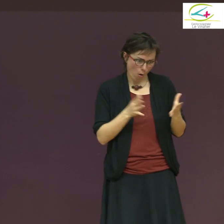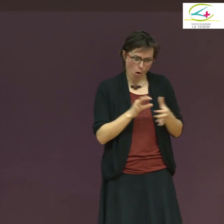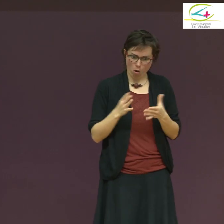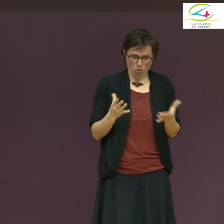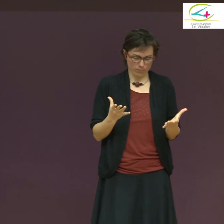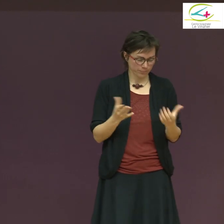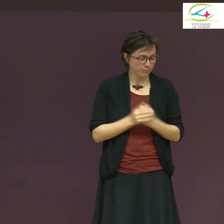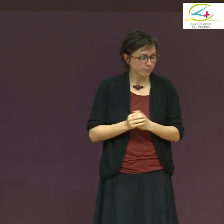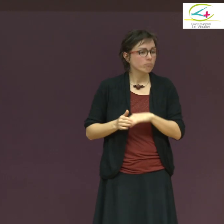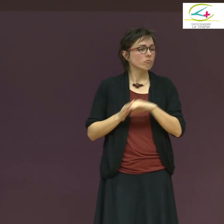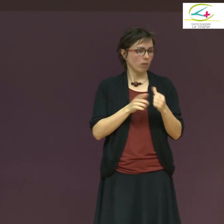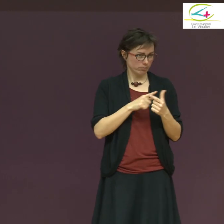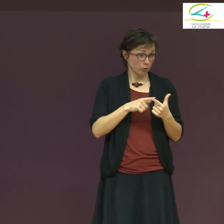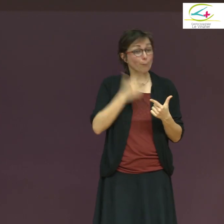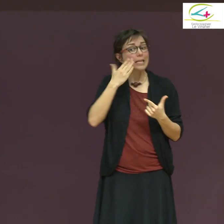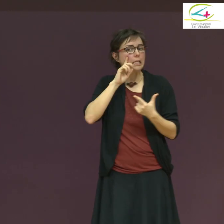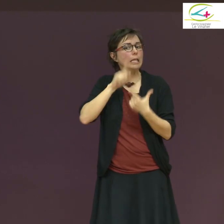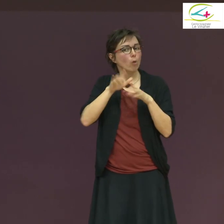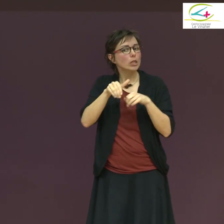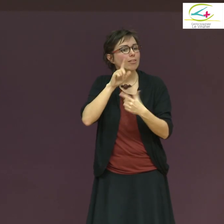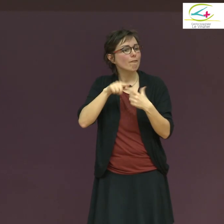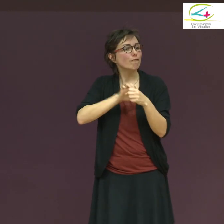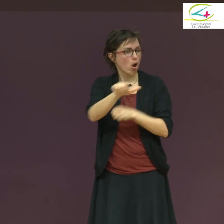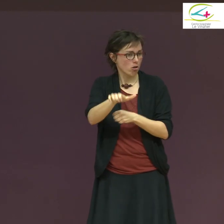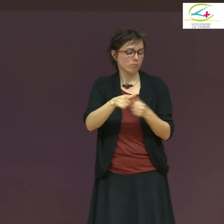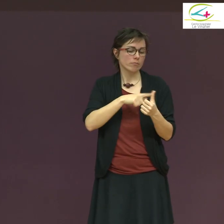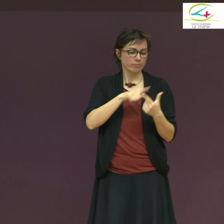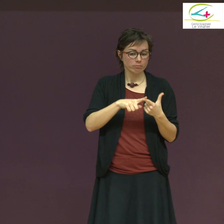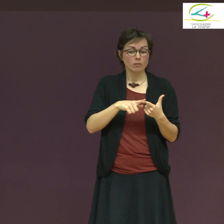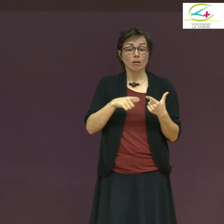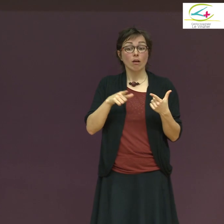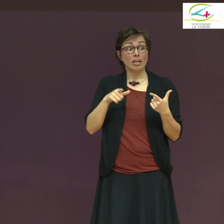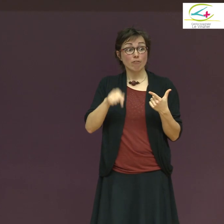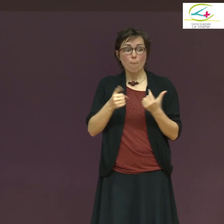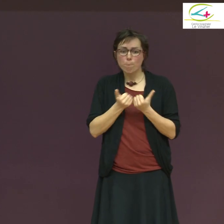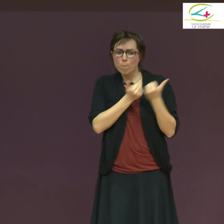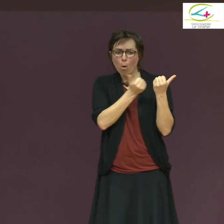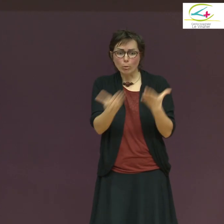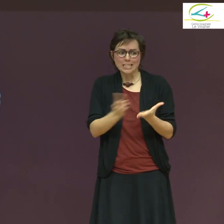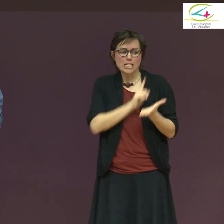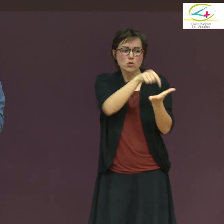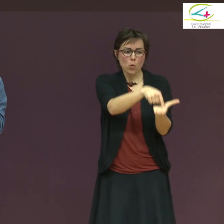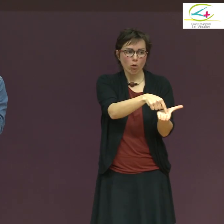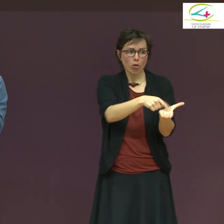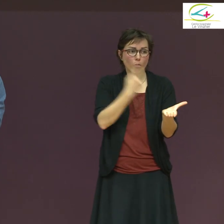Ensuite, si on parle toujours du viol, d'aider et d'offrir des endroits où ces femmes,